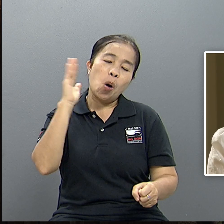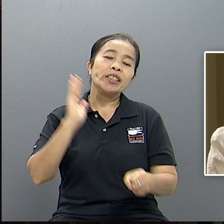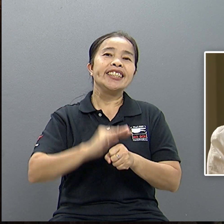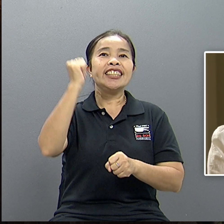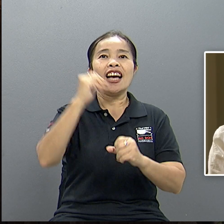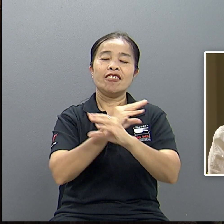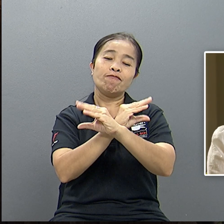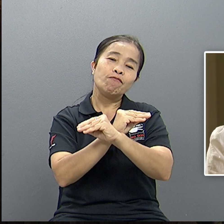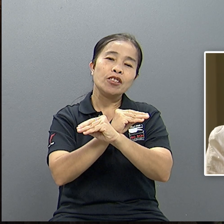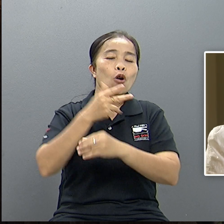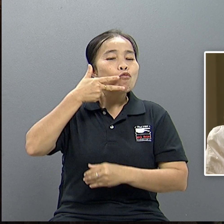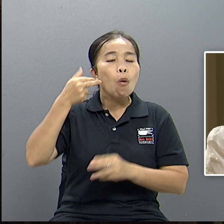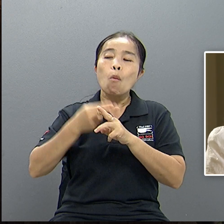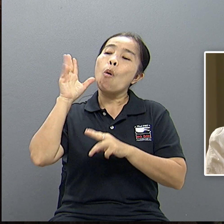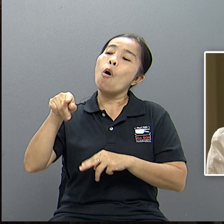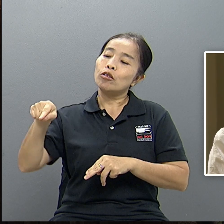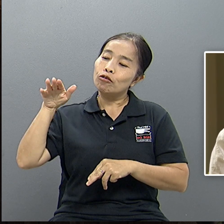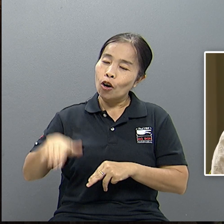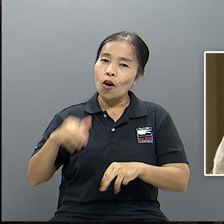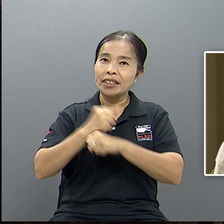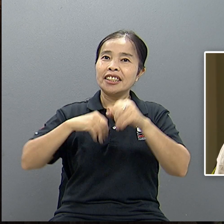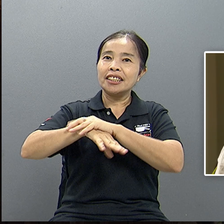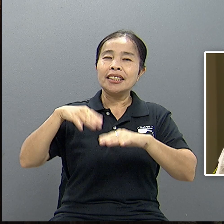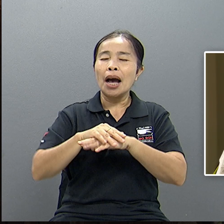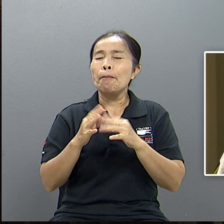อยแก้วของน้องอ่อนม